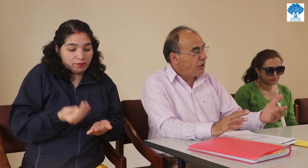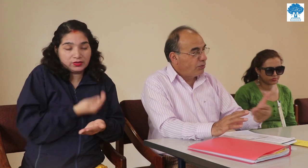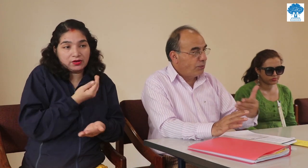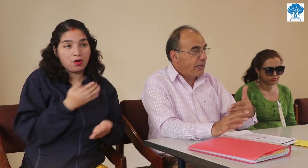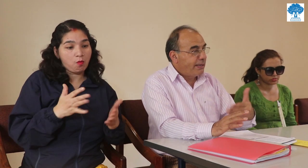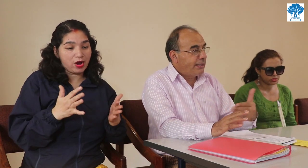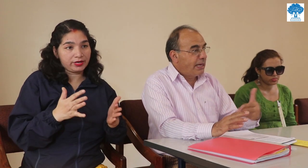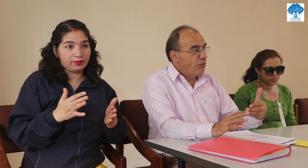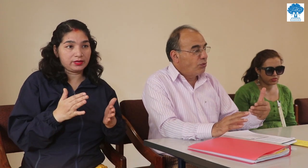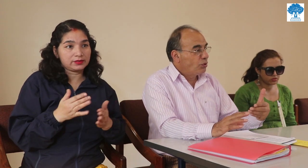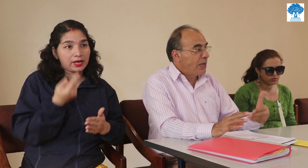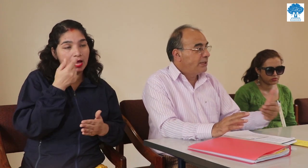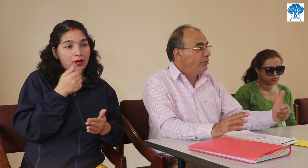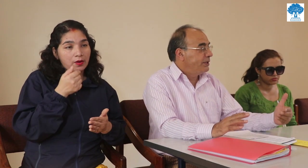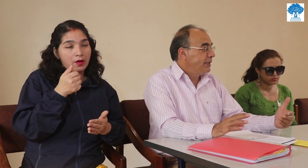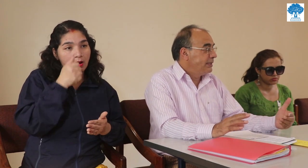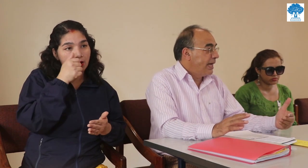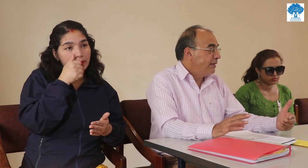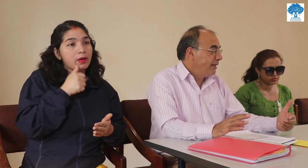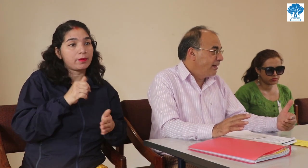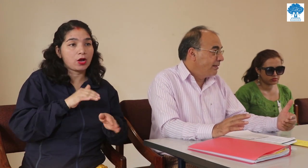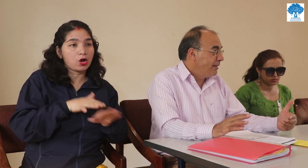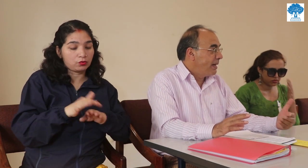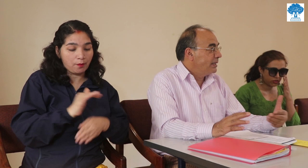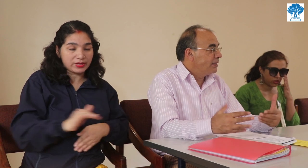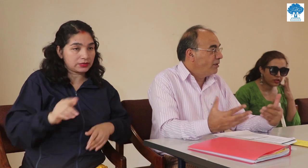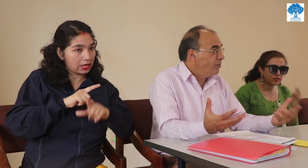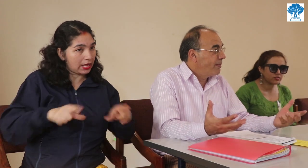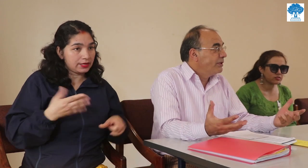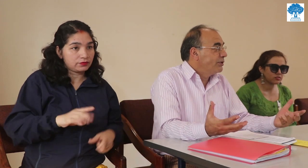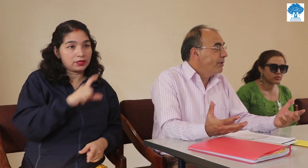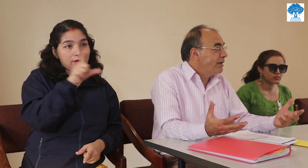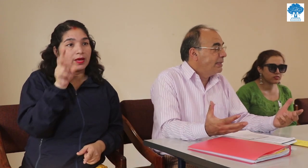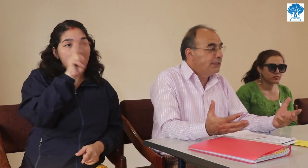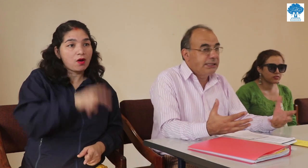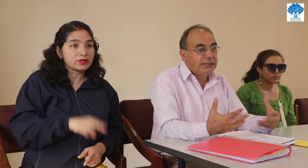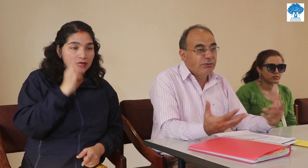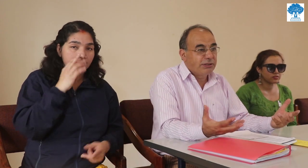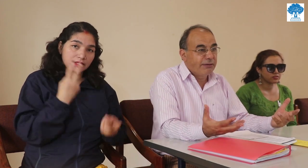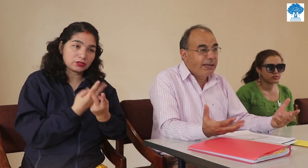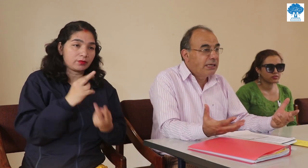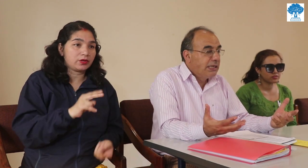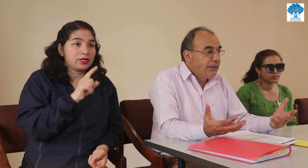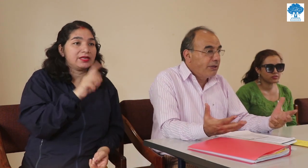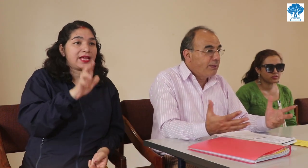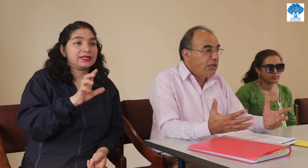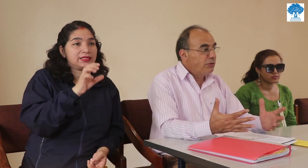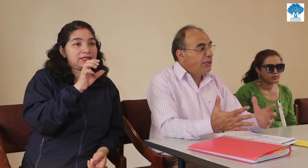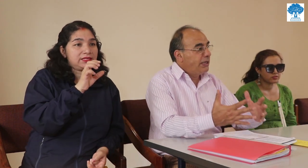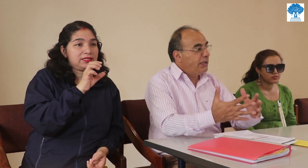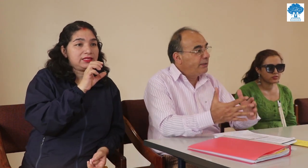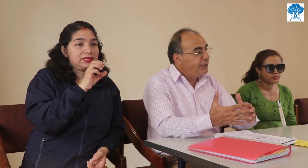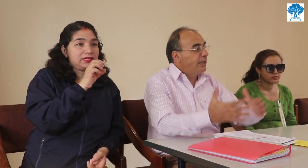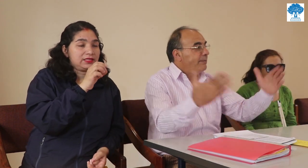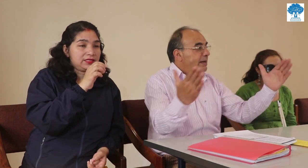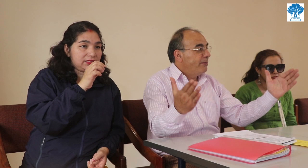गरियो तर उसको बालबालिकाहरूको स्वास्थ्यको स्थिति चाहिँ याद गरिएन. नेपालकै सन्दर्भमा चाहिँ त्यस्तो भयो. 1960 दशकमा परिवार